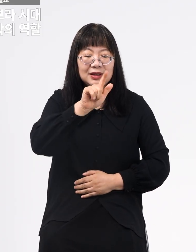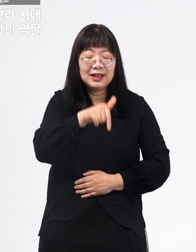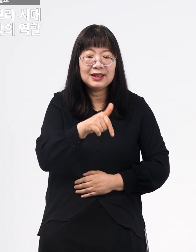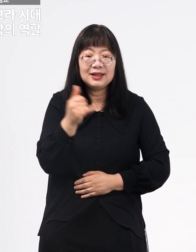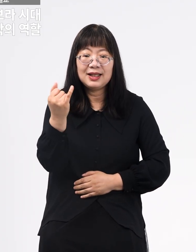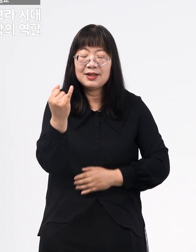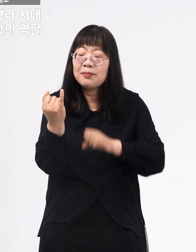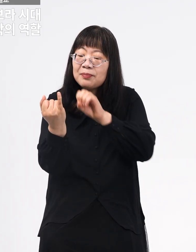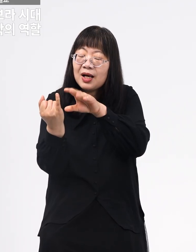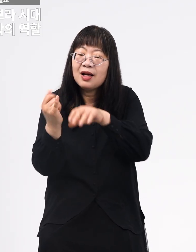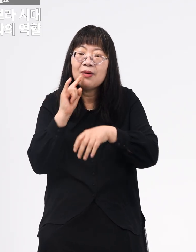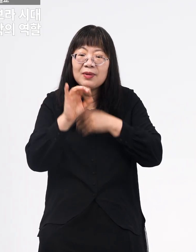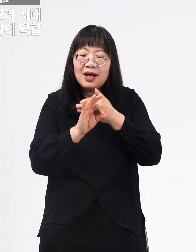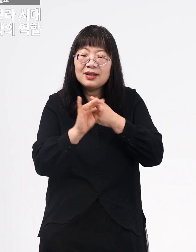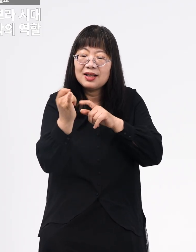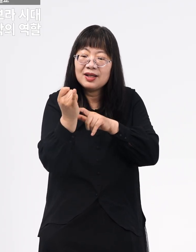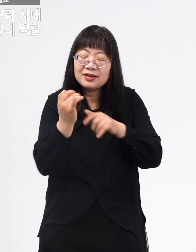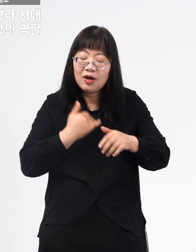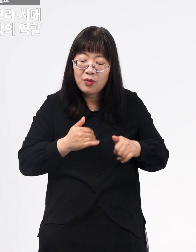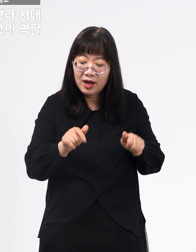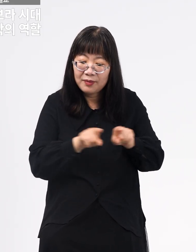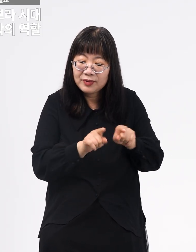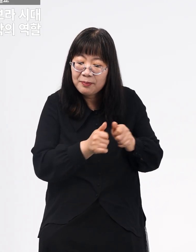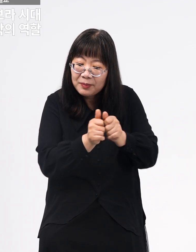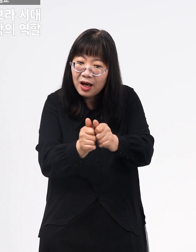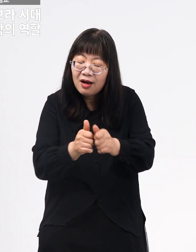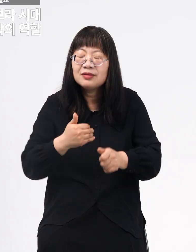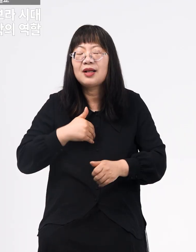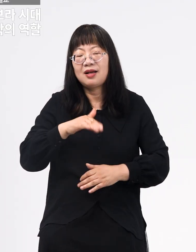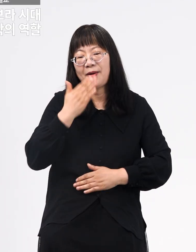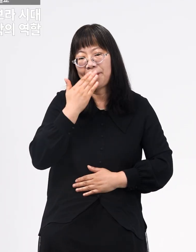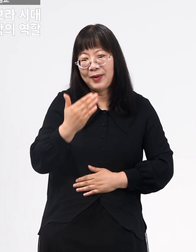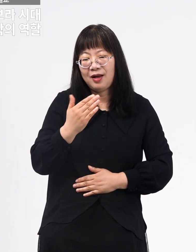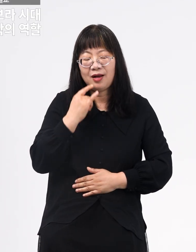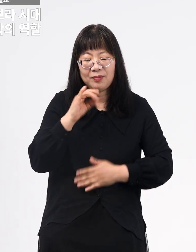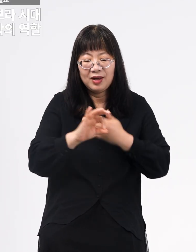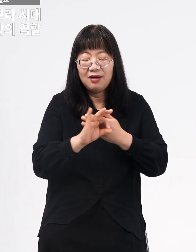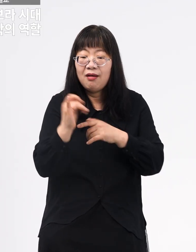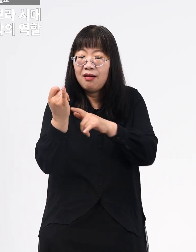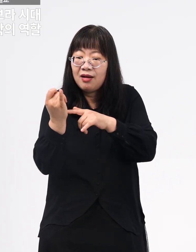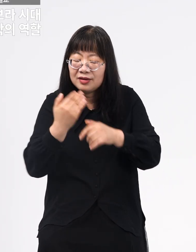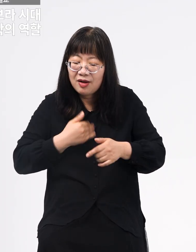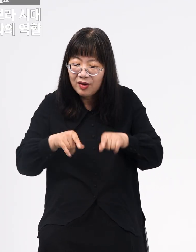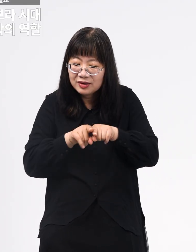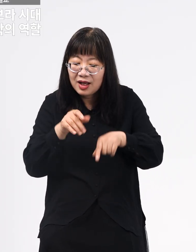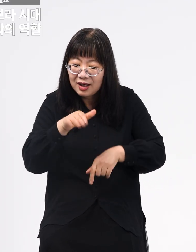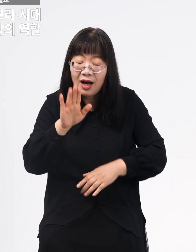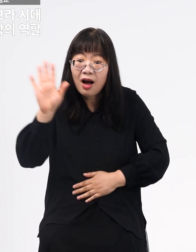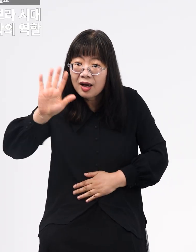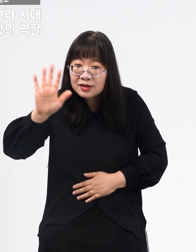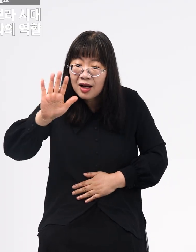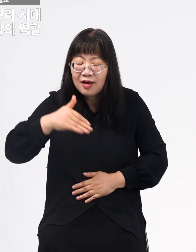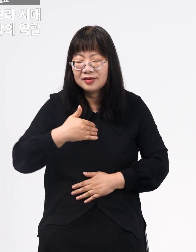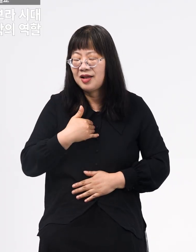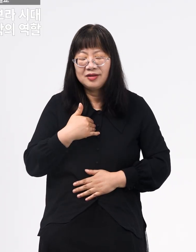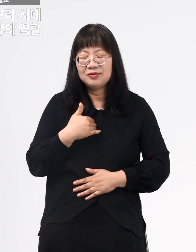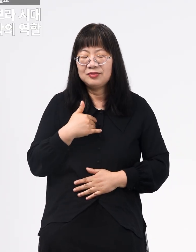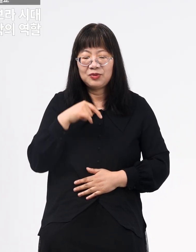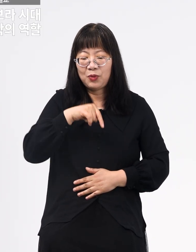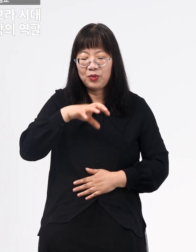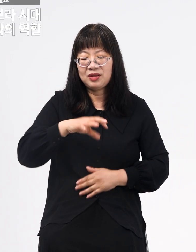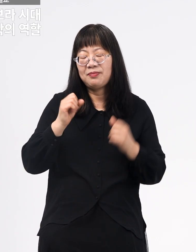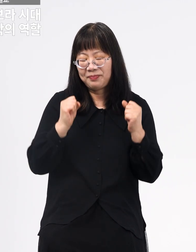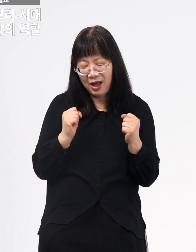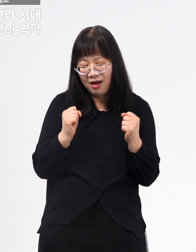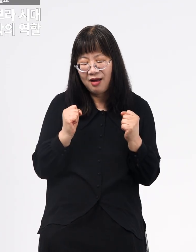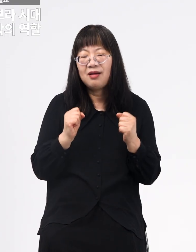그에게 이르되 만일 당신이 나와 함께 가면 내가 가려니와 만일 당신이 나와 함께 가지 아니하면 나도 가지